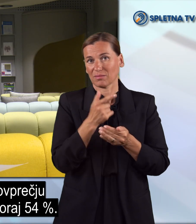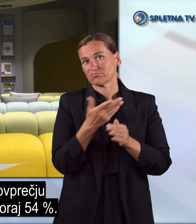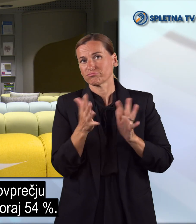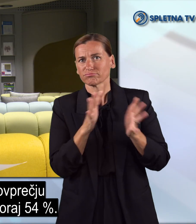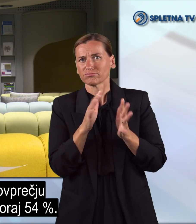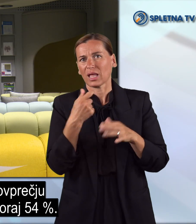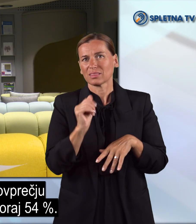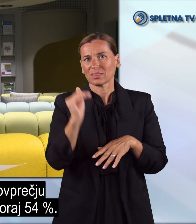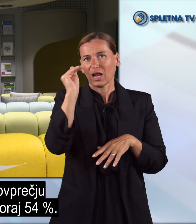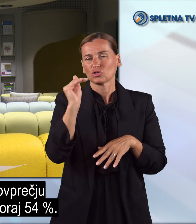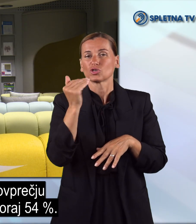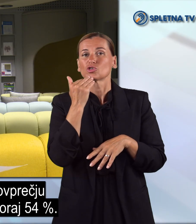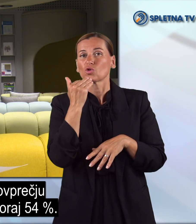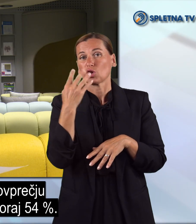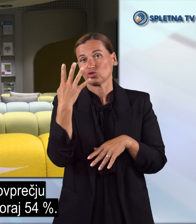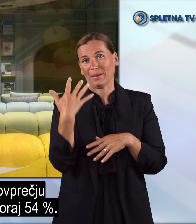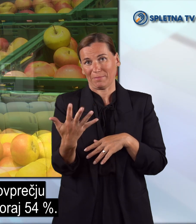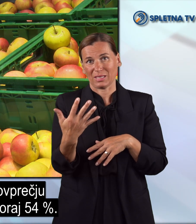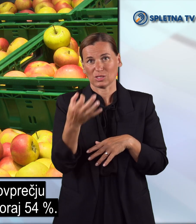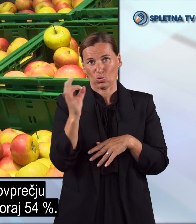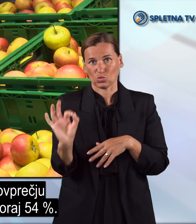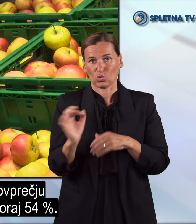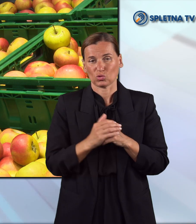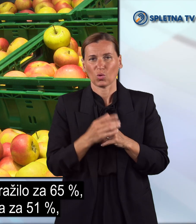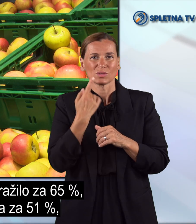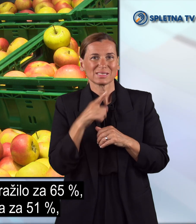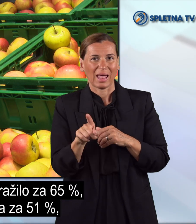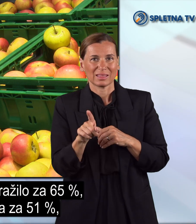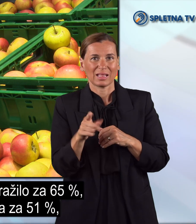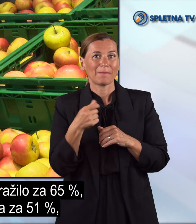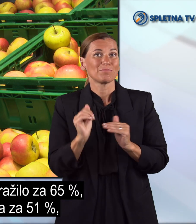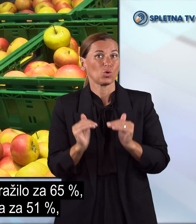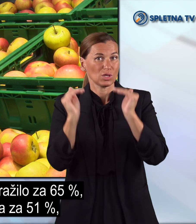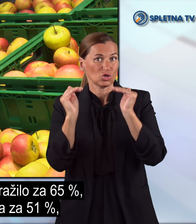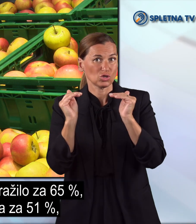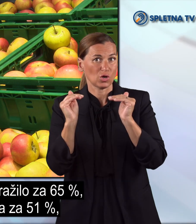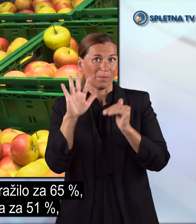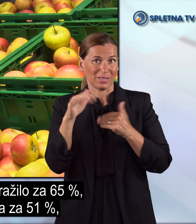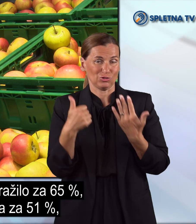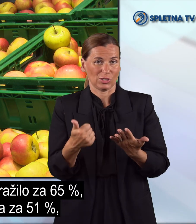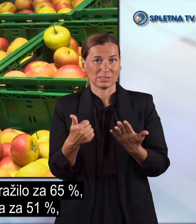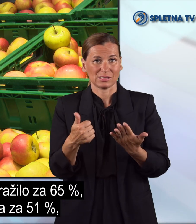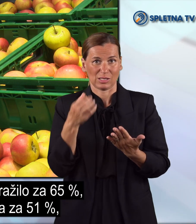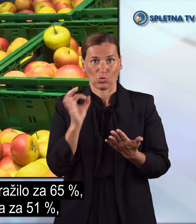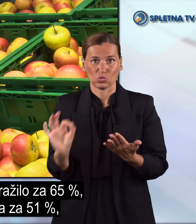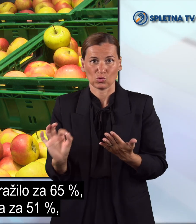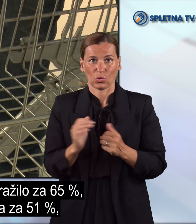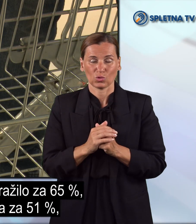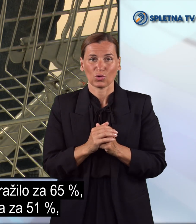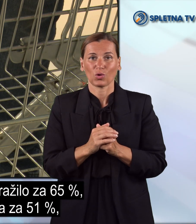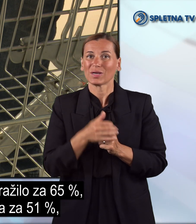povprečju dražji za skoraj 54%. Sadje se je podražilo za